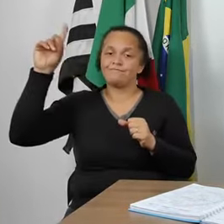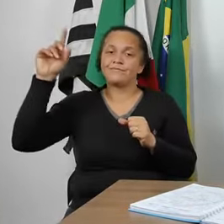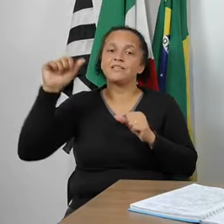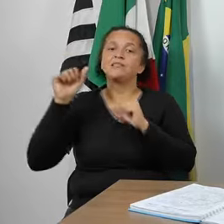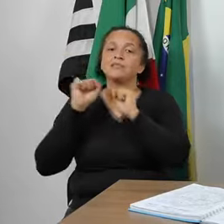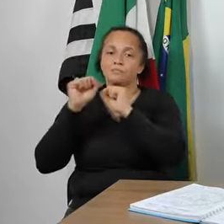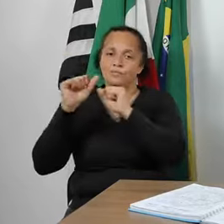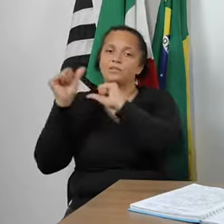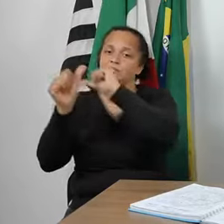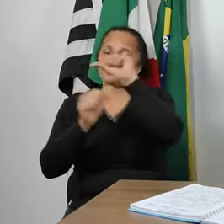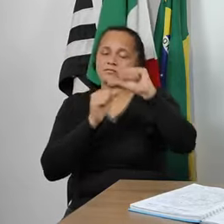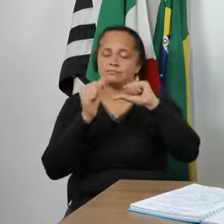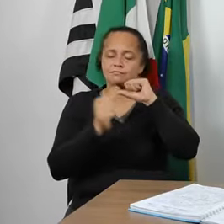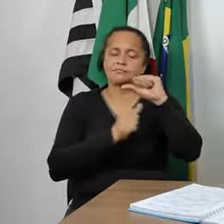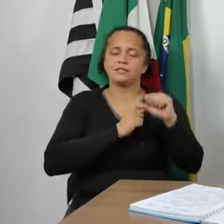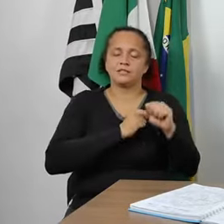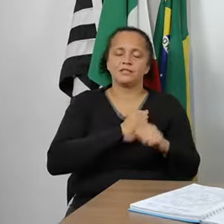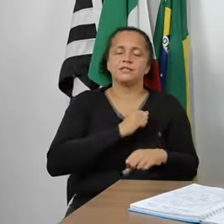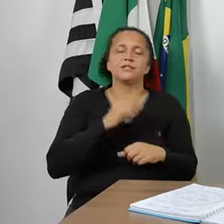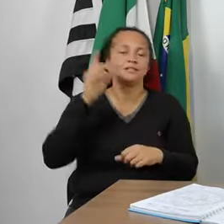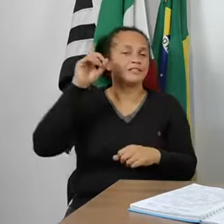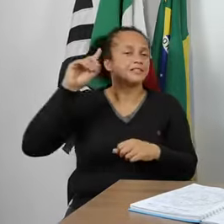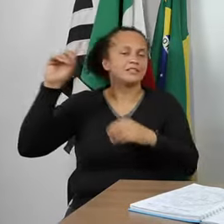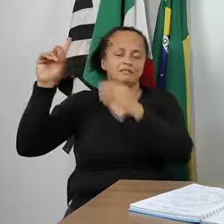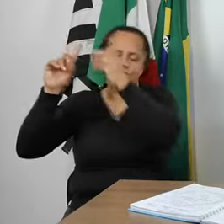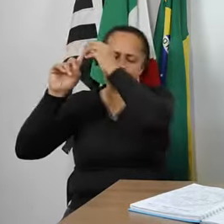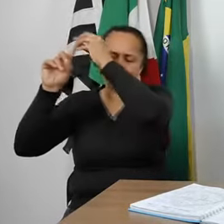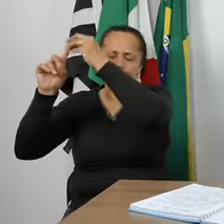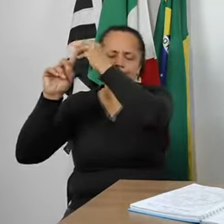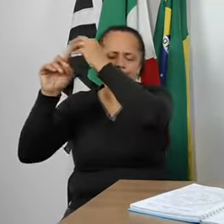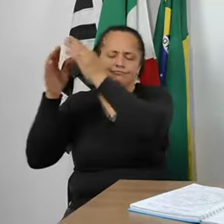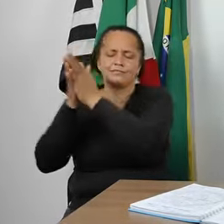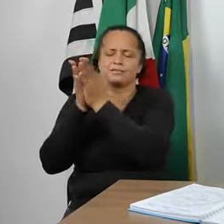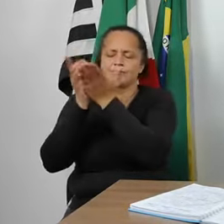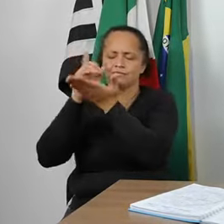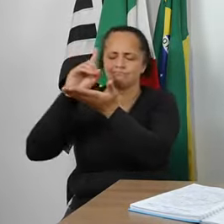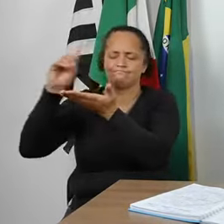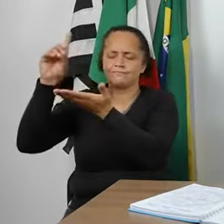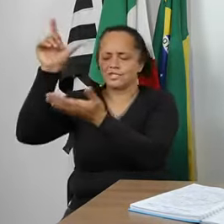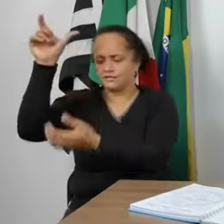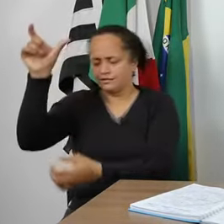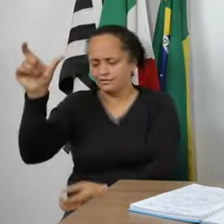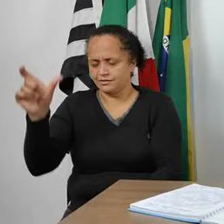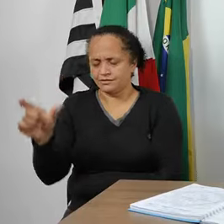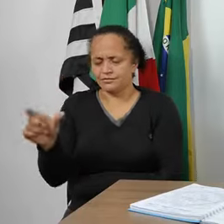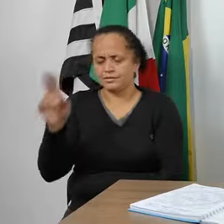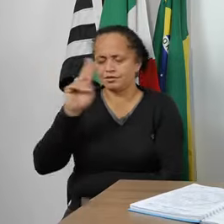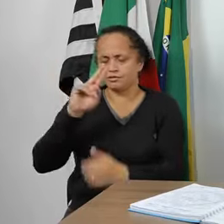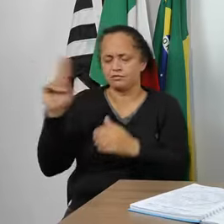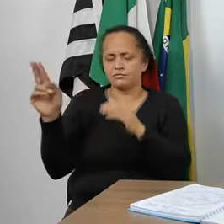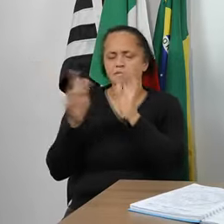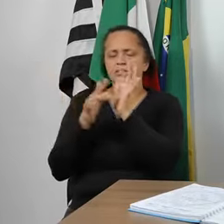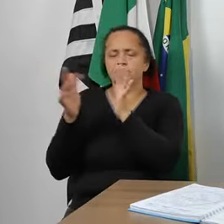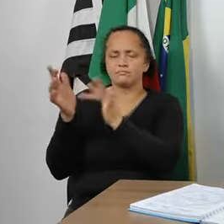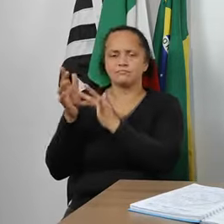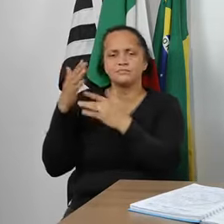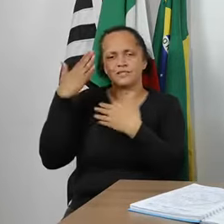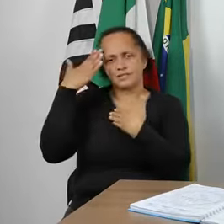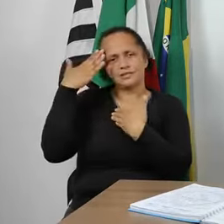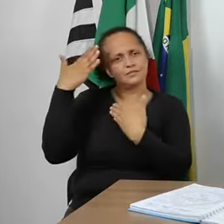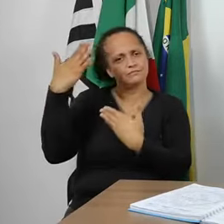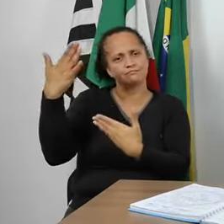nos completar, a não ser o Senhor, a sua palavra, a sua presença. Pai, em nome de Jesus Cristo, nós te